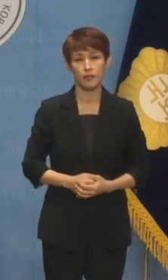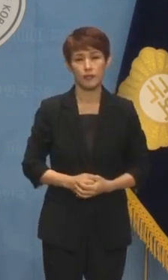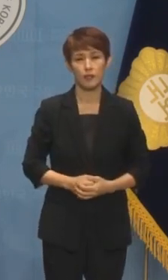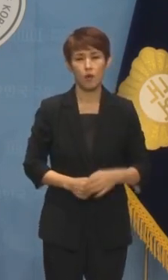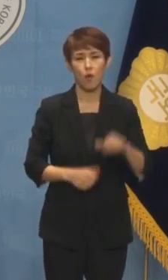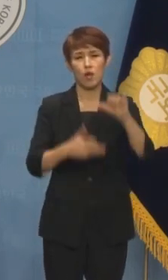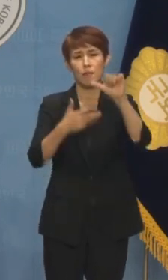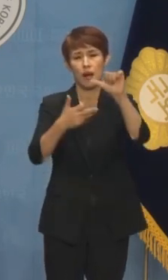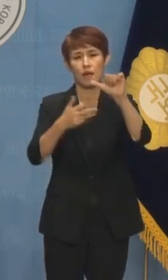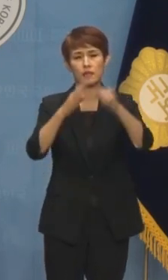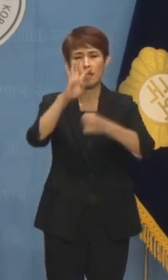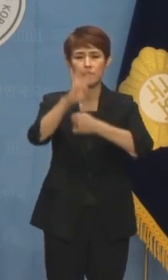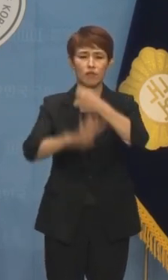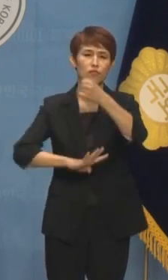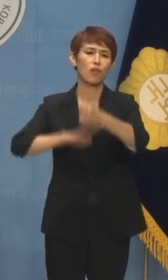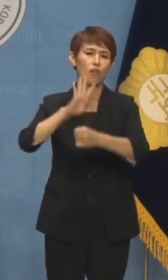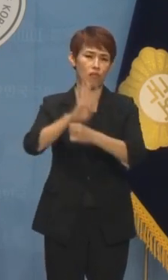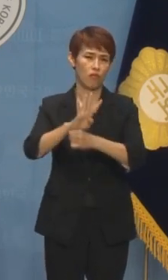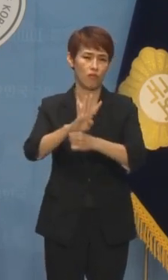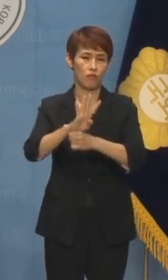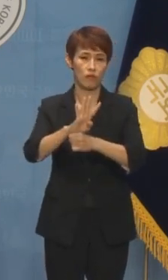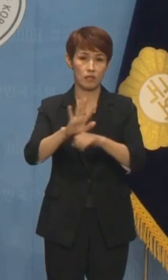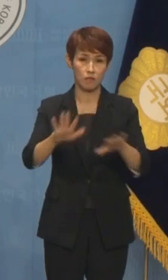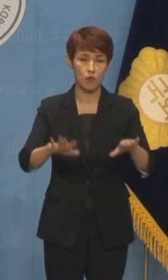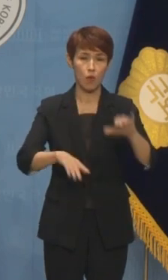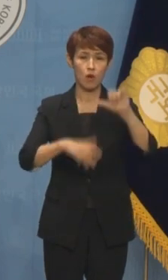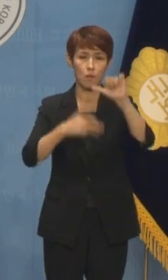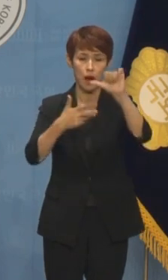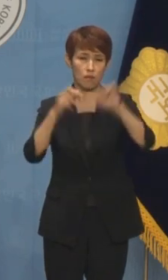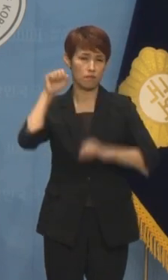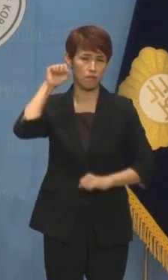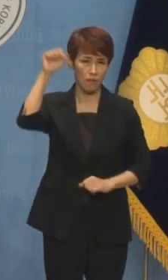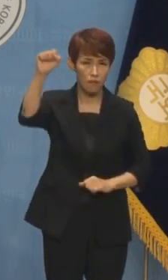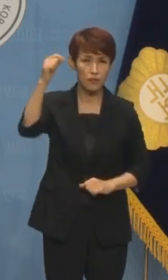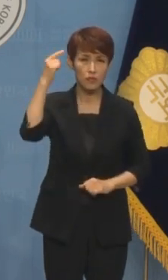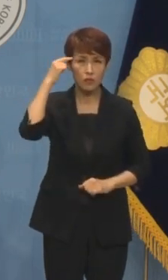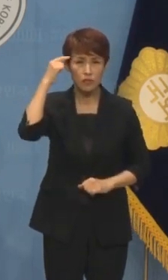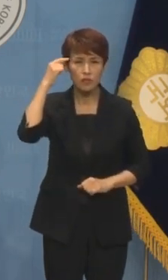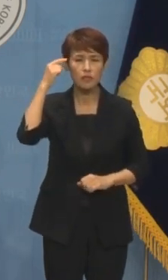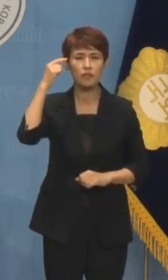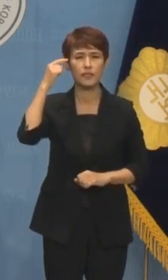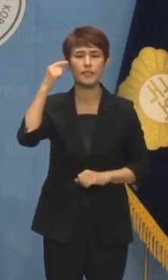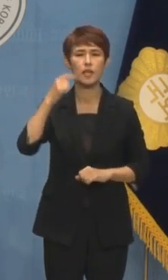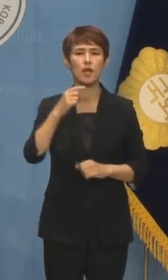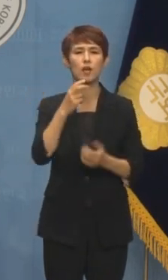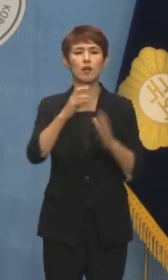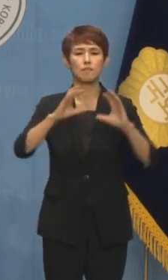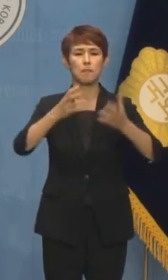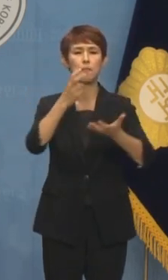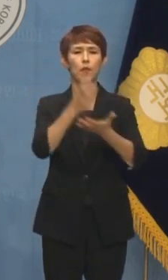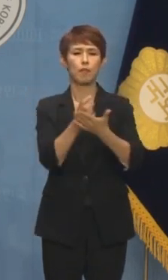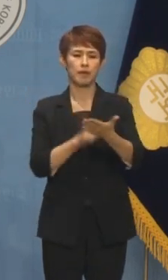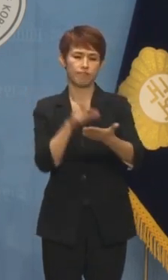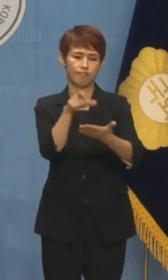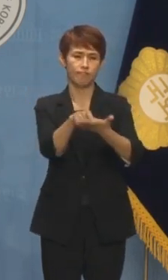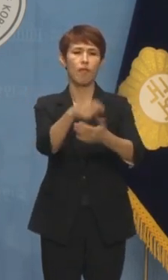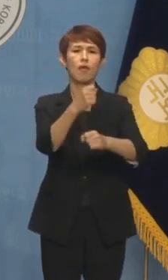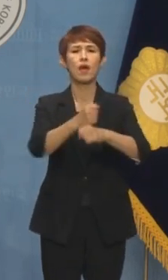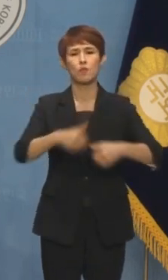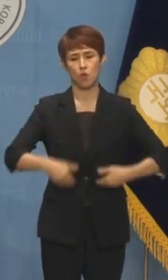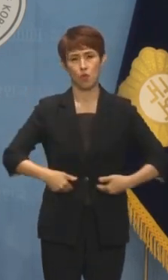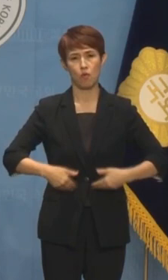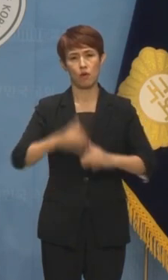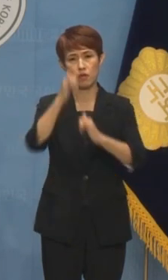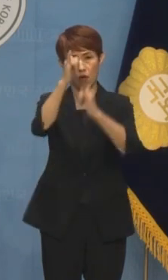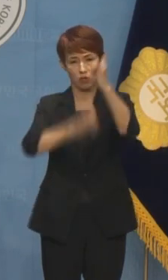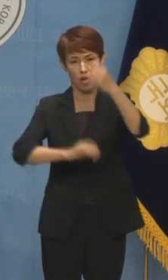5.18 44주년을 맞이하여 5.18 광주 민중항쟁 정신을 조속히 헌법 전문에 수록하고 역사